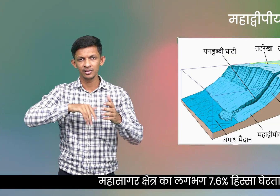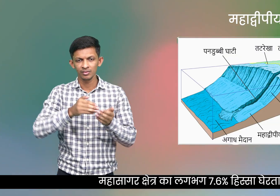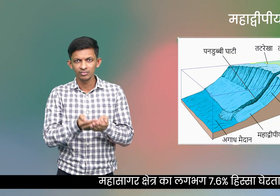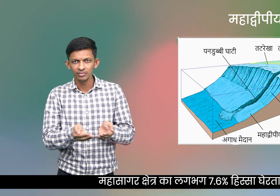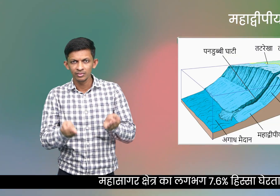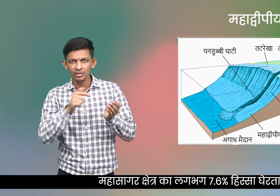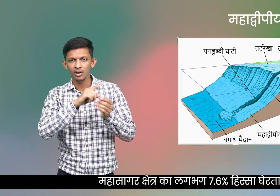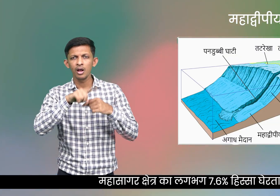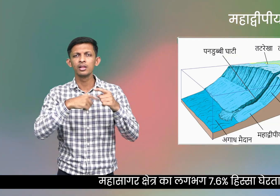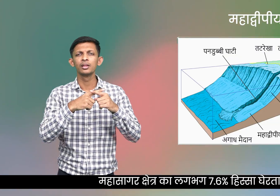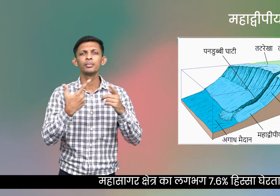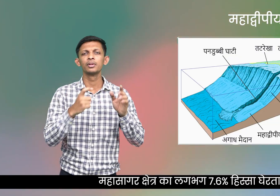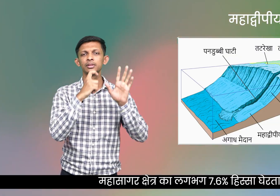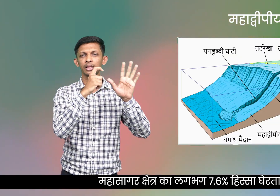7.6% हिस्सा घेरता है।